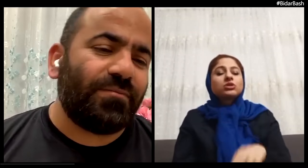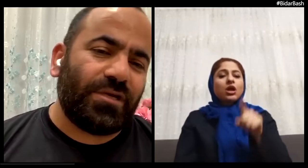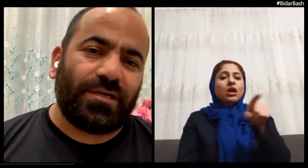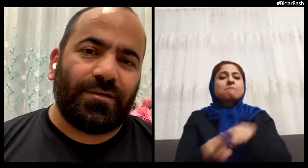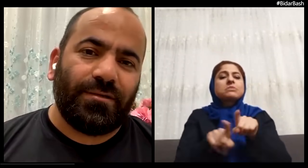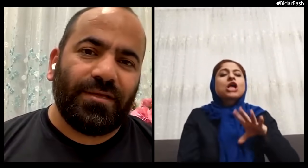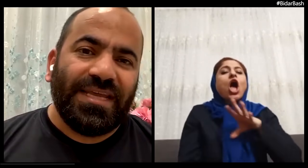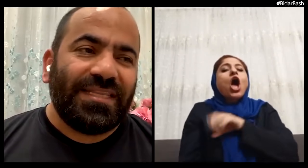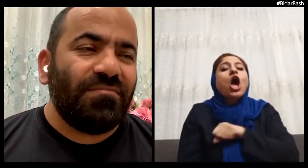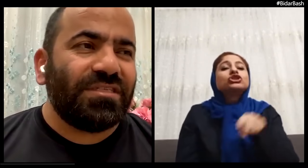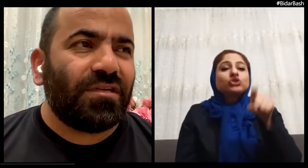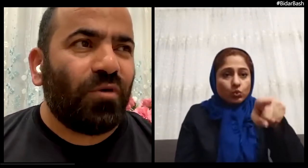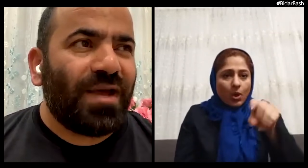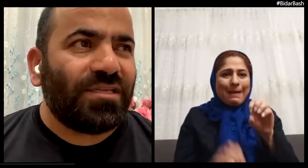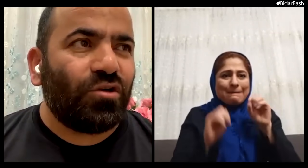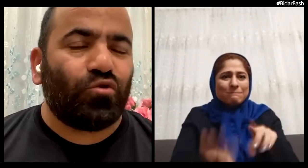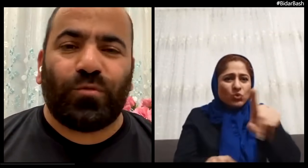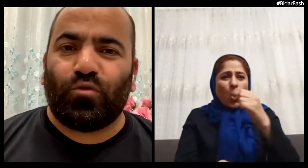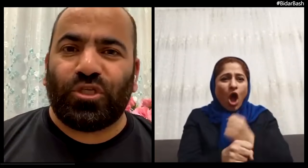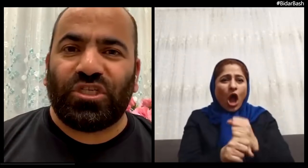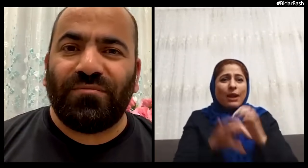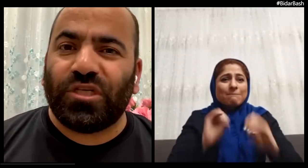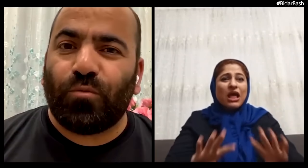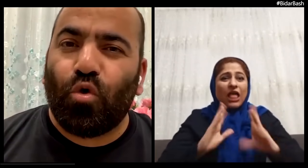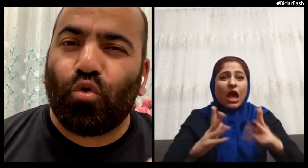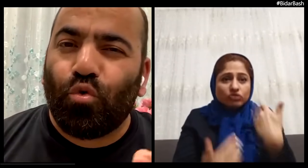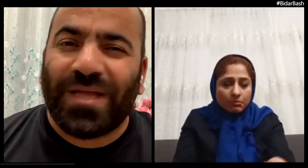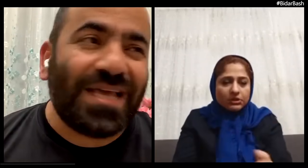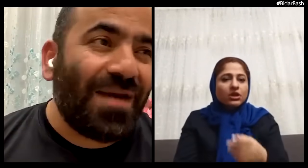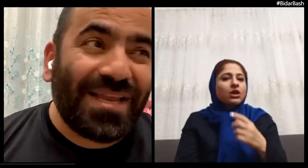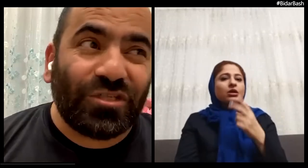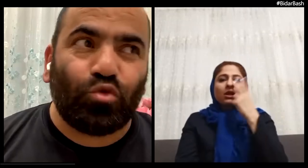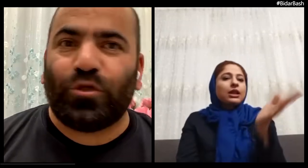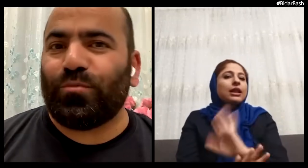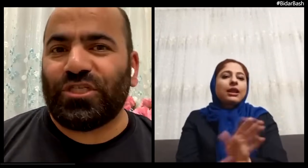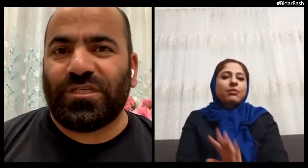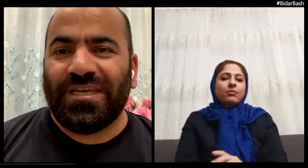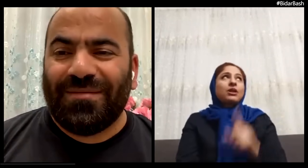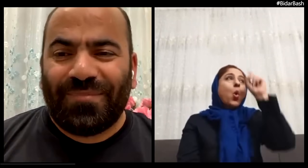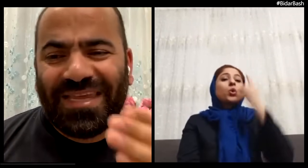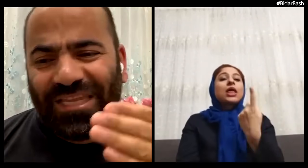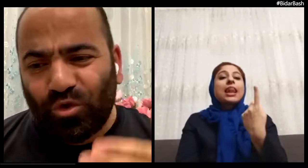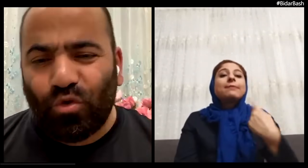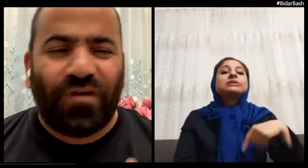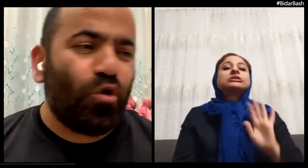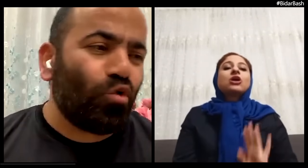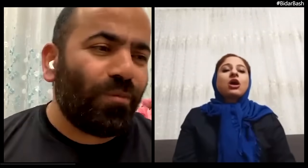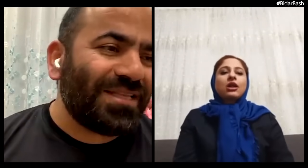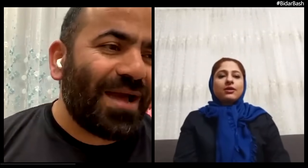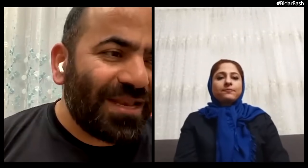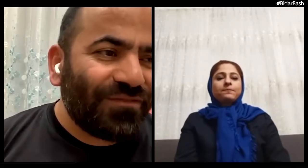حسابت نمیاره، نمیذاره با بدیهات روبرو بشی، نمیذاره با عقوبت عملت روبرو بشی، بین تو